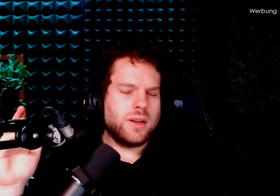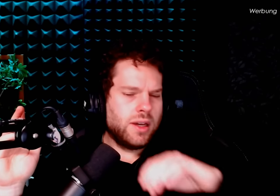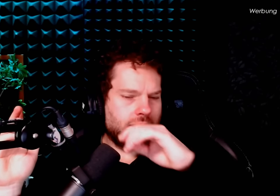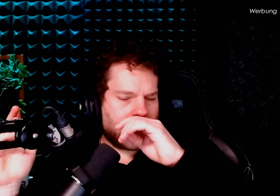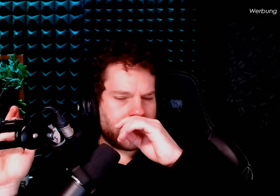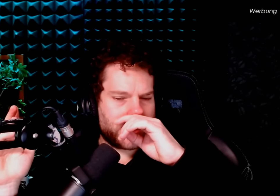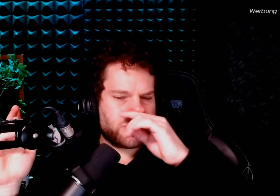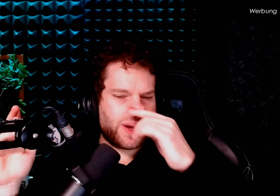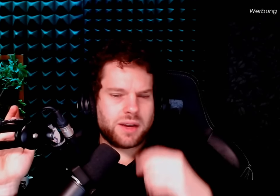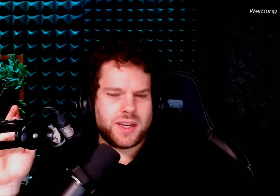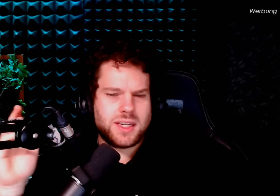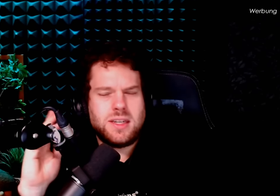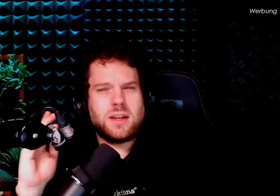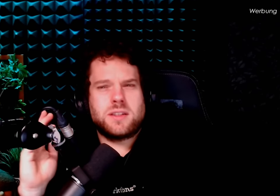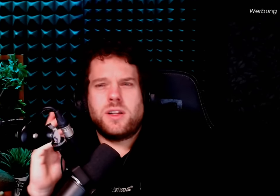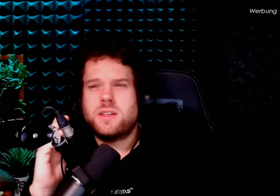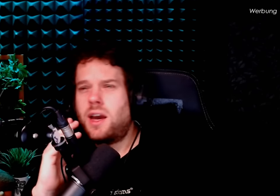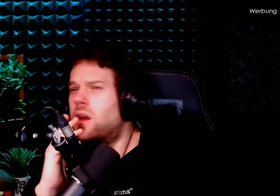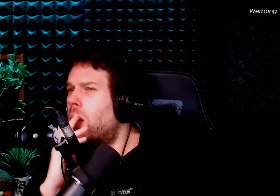Gebärdensprache. Welche Tiere sollen es sein?